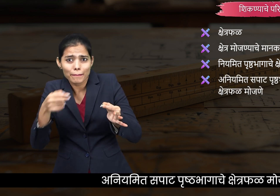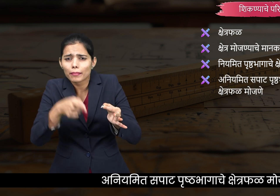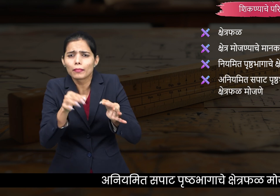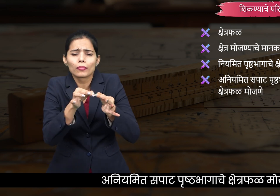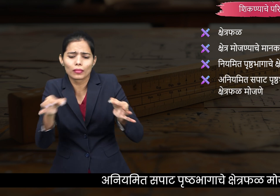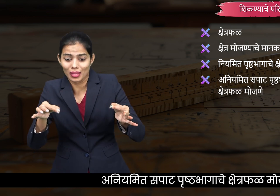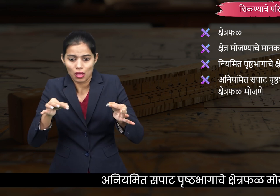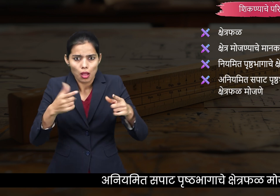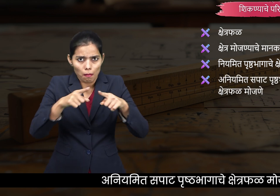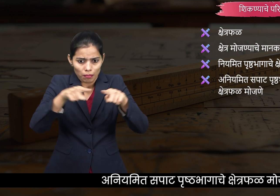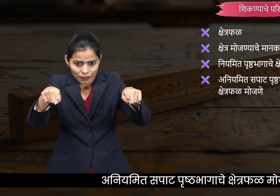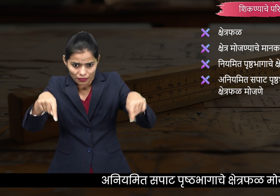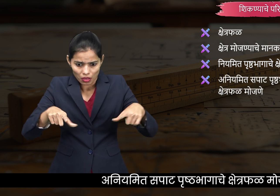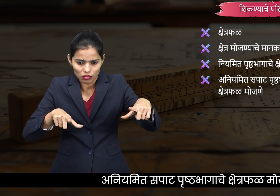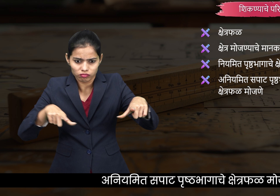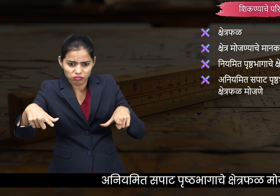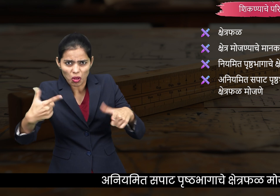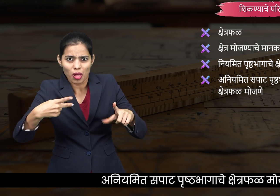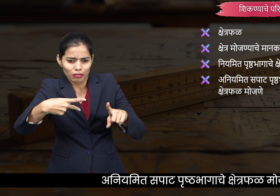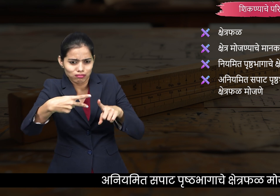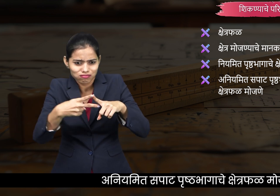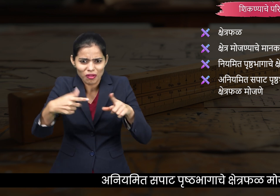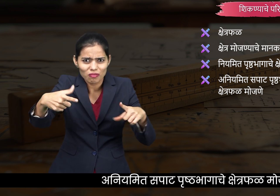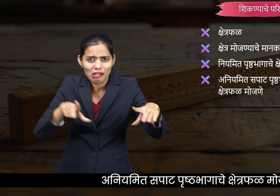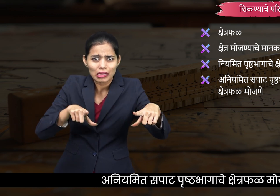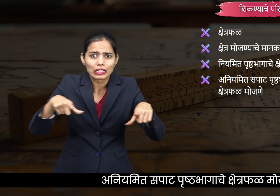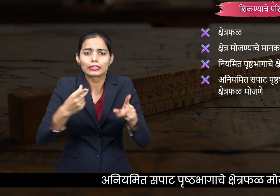अनियमित सपाट पृष्ठभागाचे क्षेत्रफळ मोजणे,